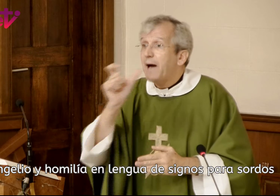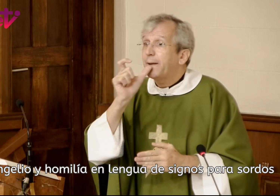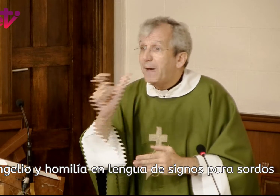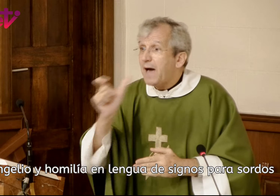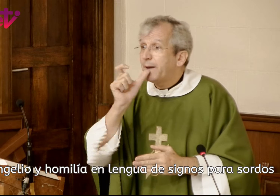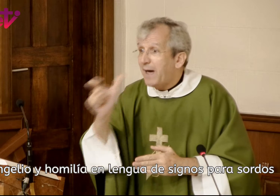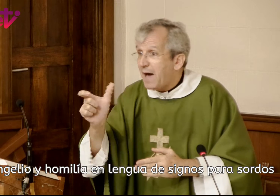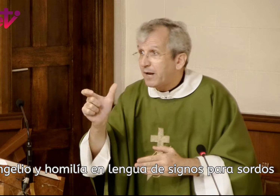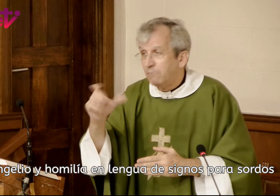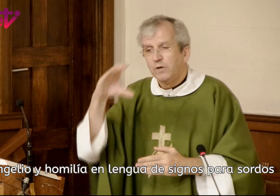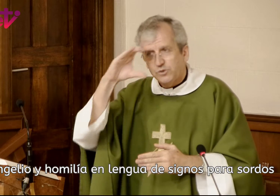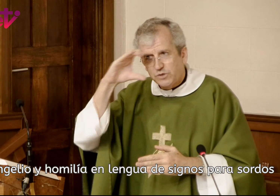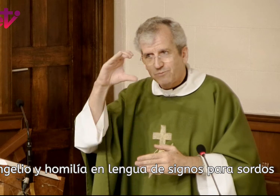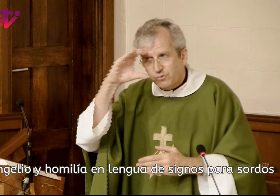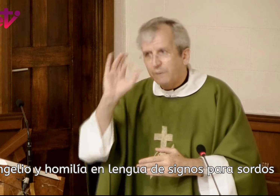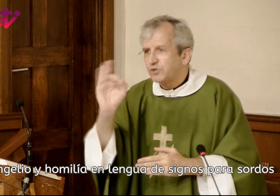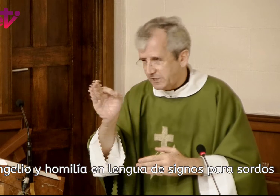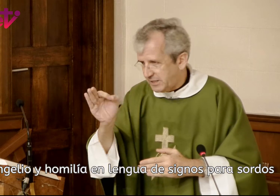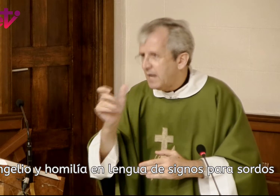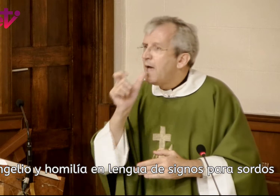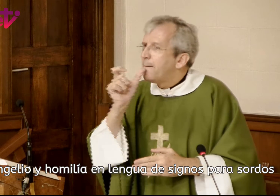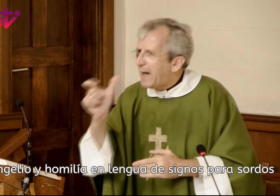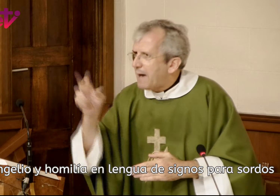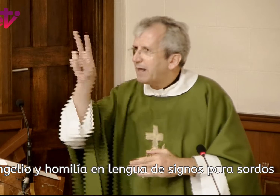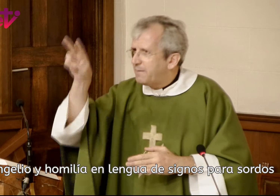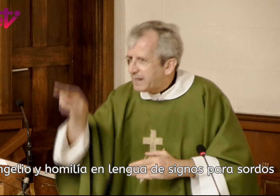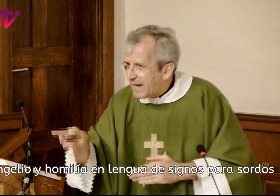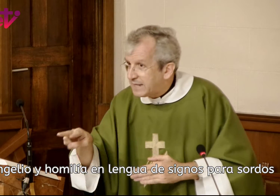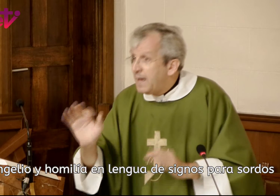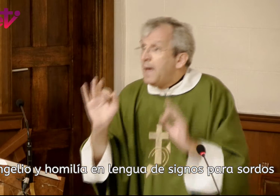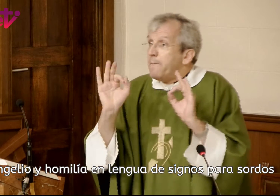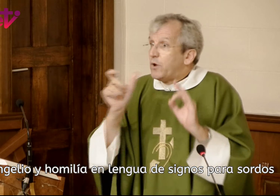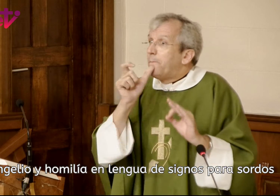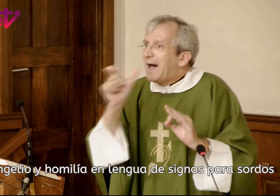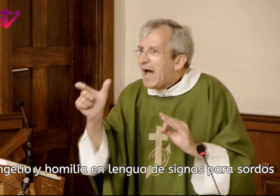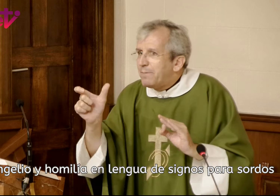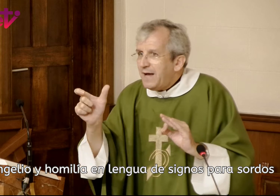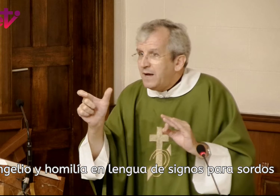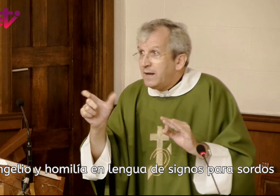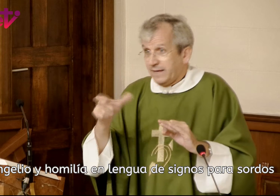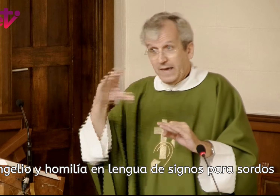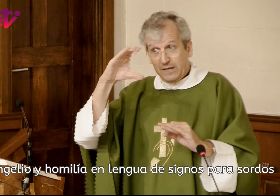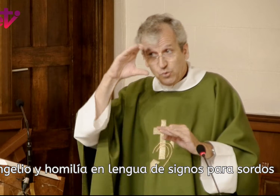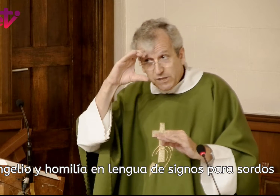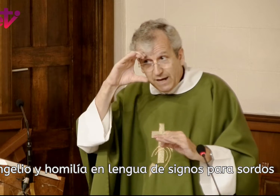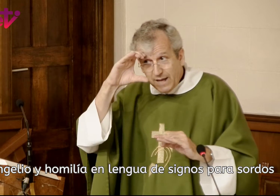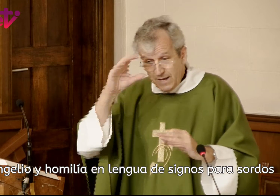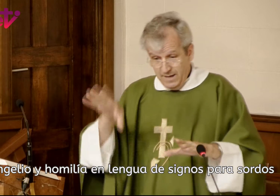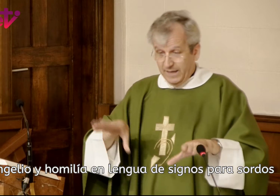palabra, palabra, palabra. Escuchamos, sí, sí, palabra de verdad, pero palabra que hay que escucharla, que